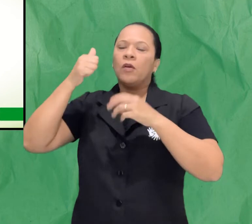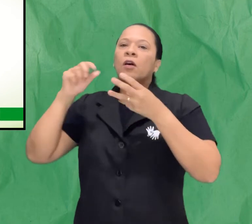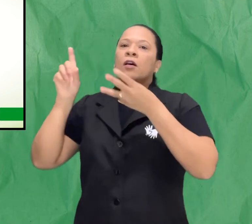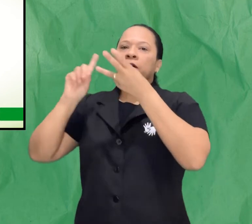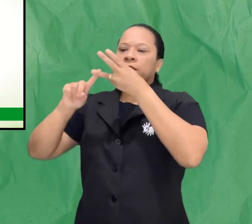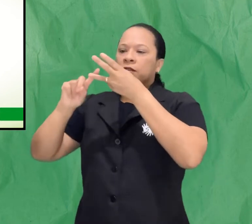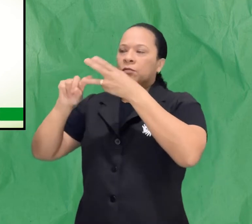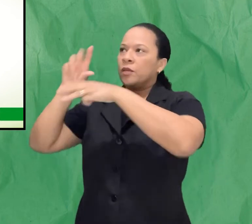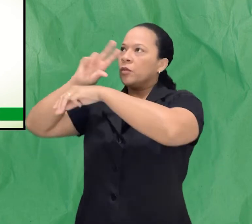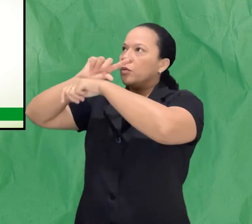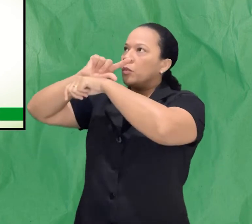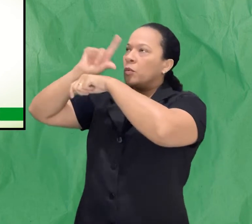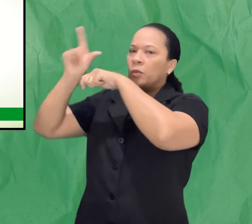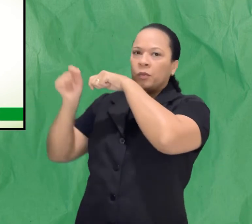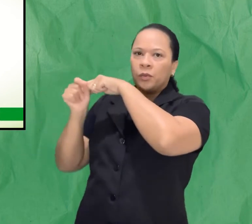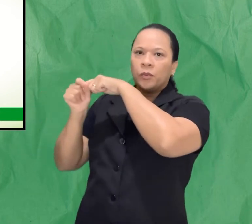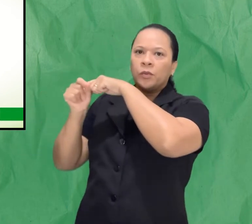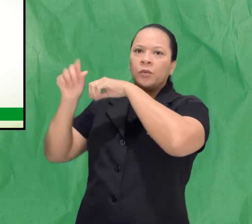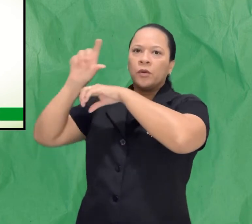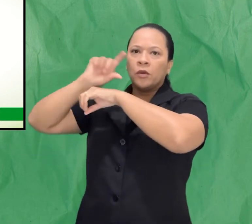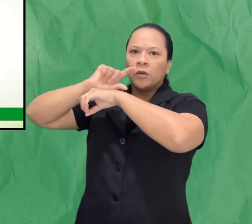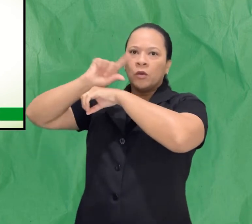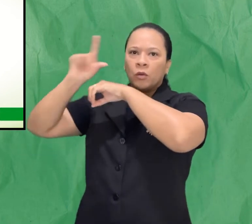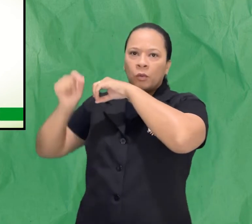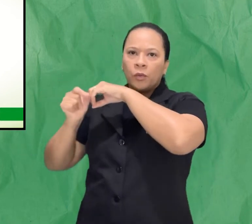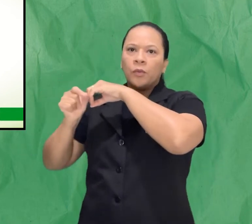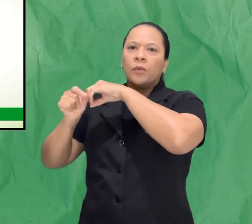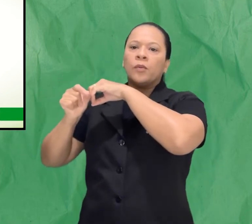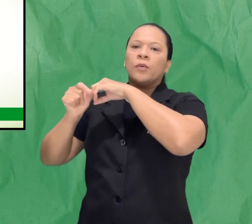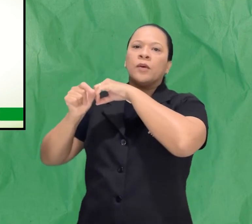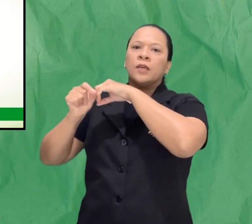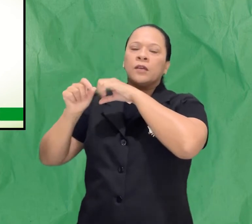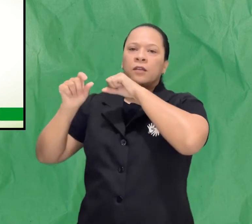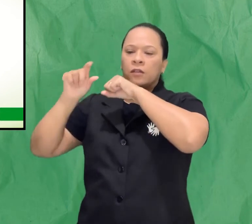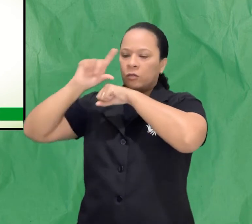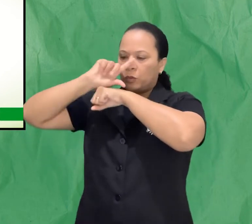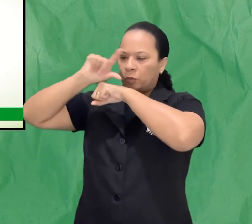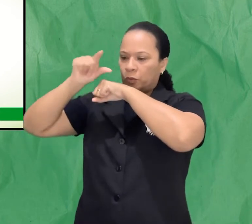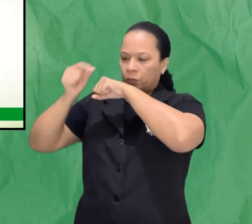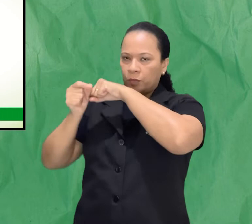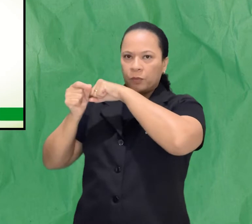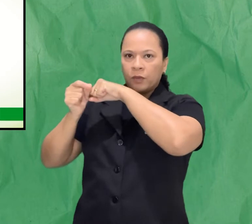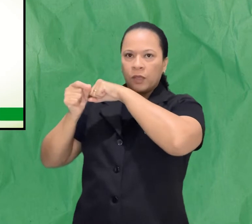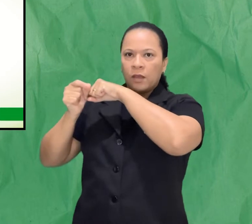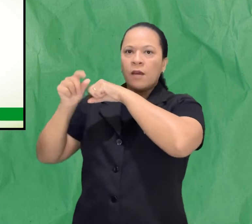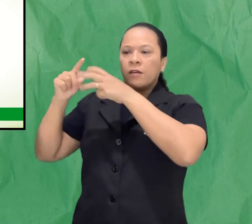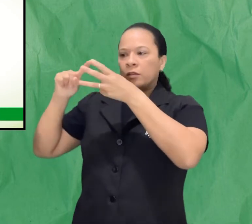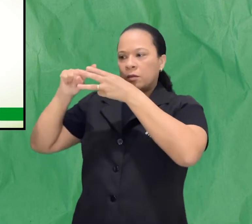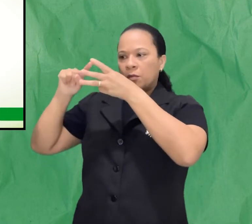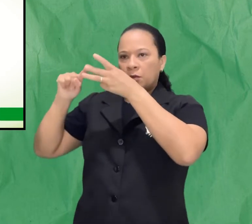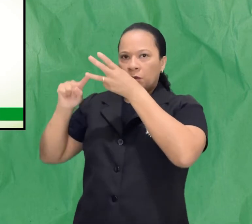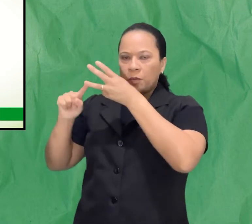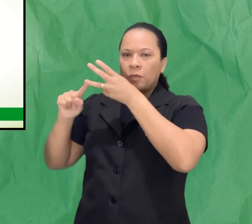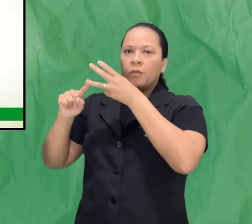instalado com o sistema operacional a partir do Windows 10. Navegador da Microsoft.